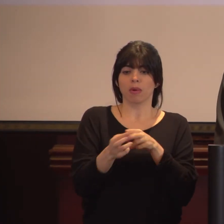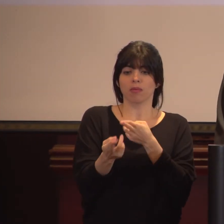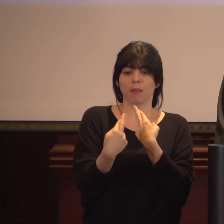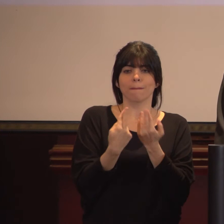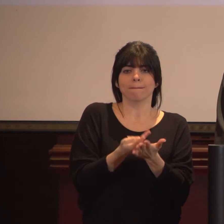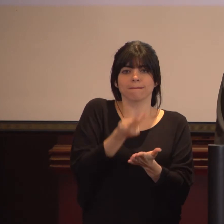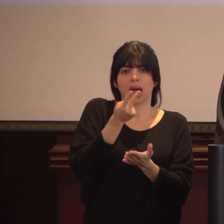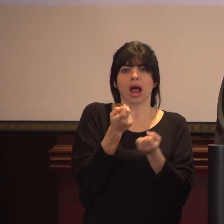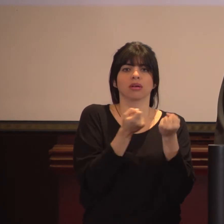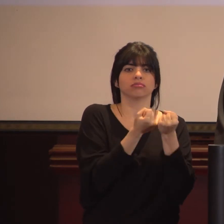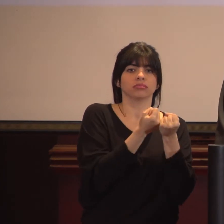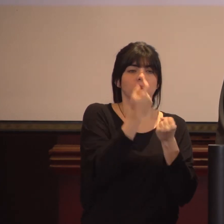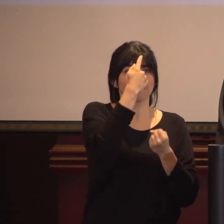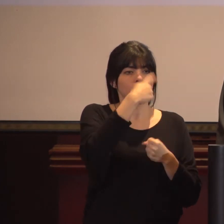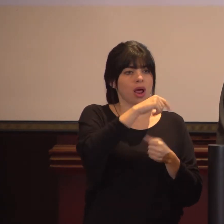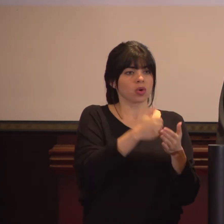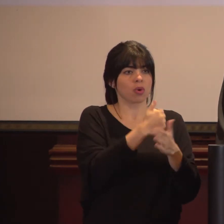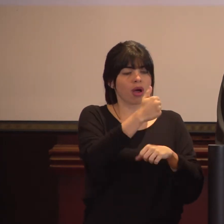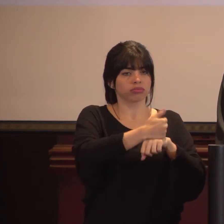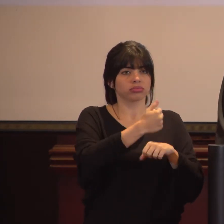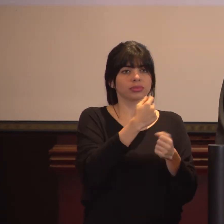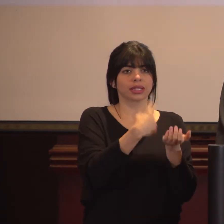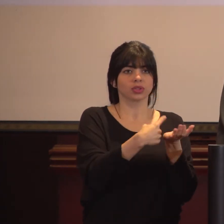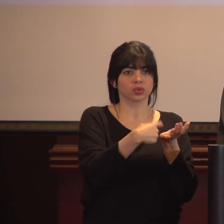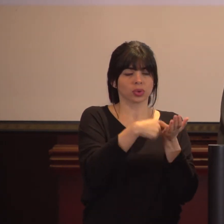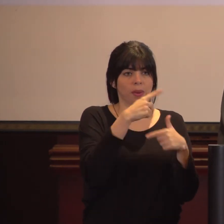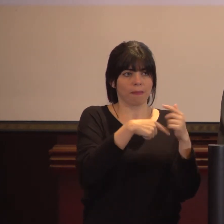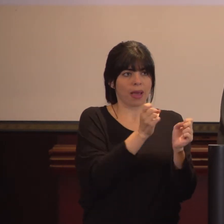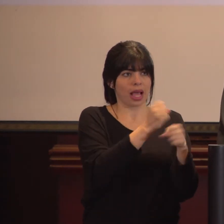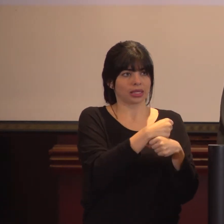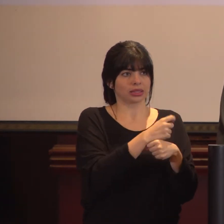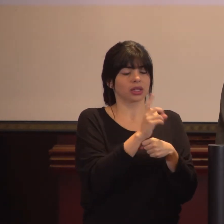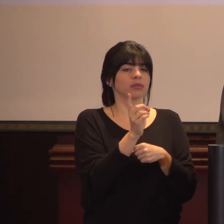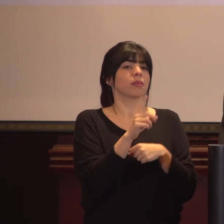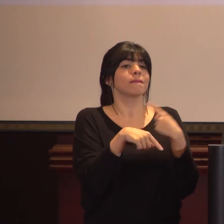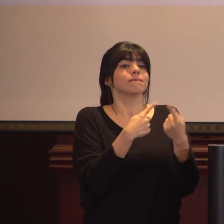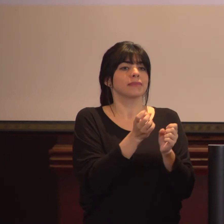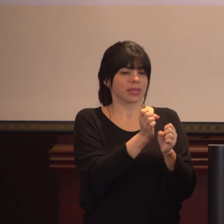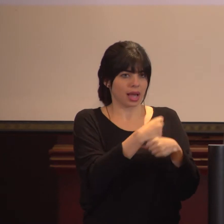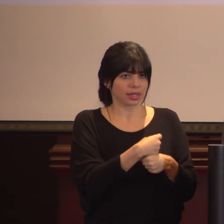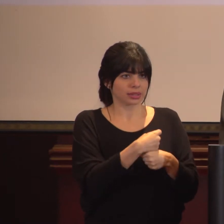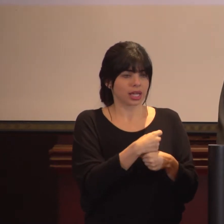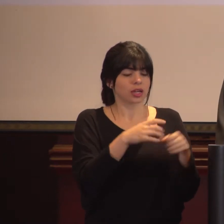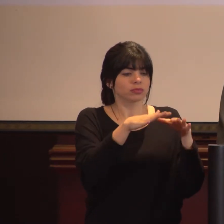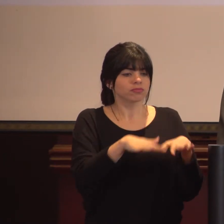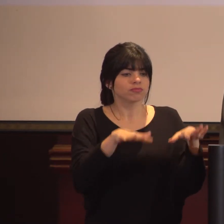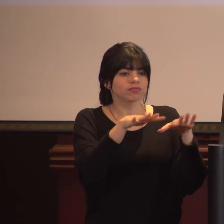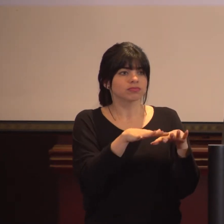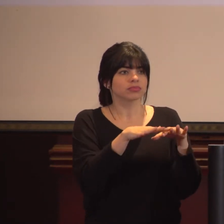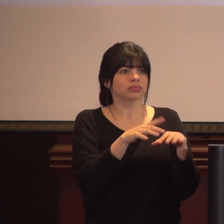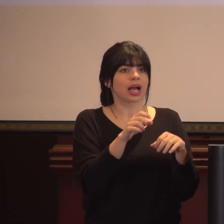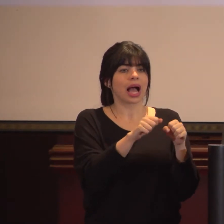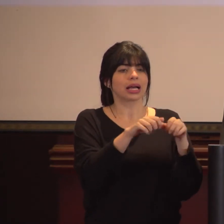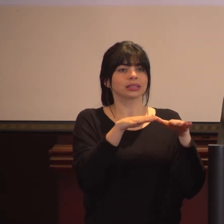valiosos aportes para la discusiones que se llevarán a cabo en el que se llevarán a cabo en el contexto de